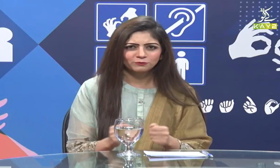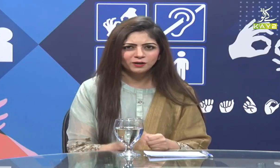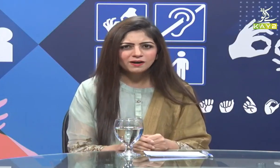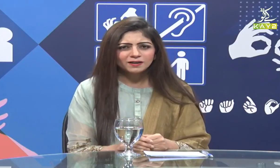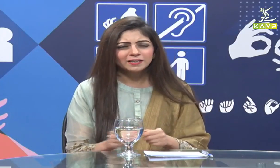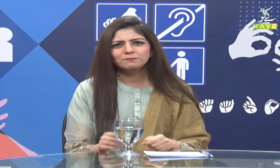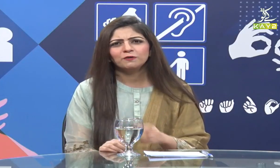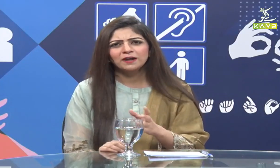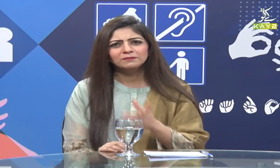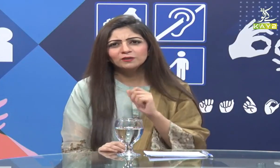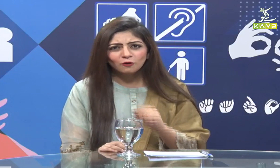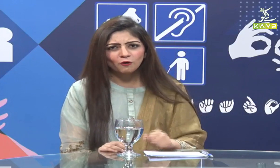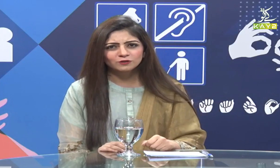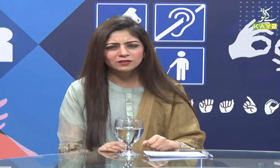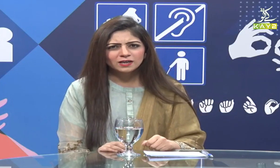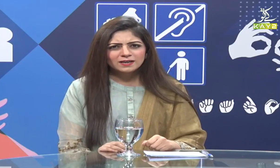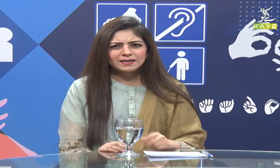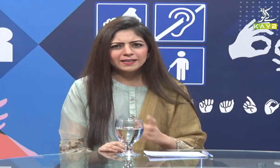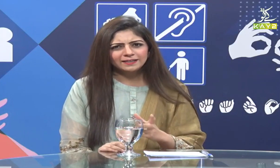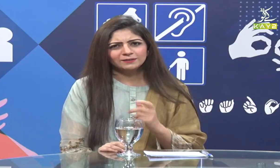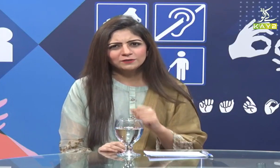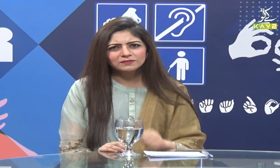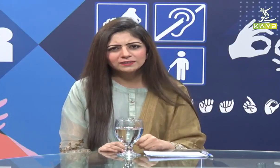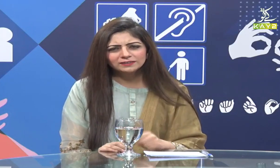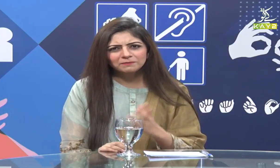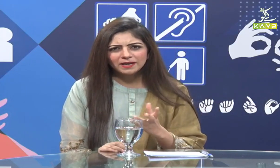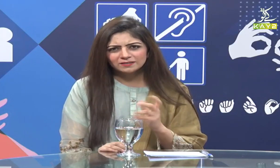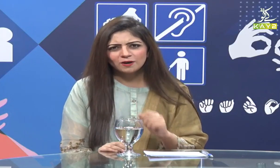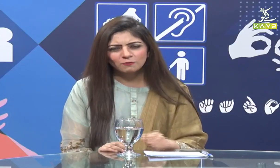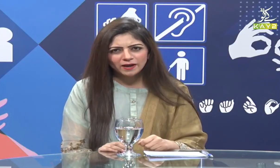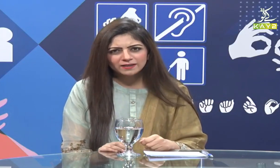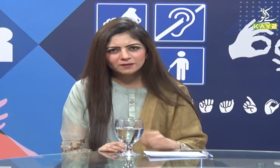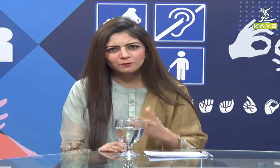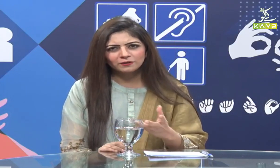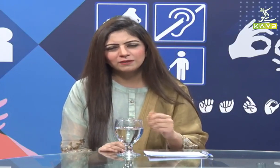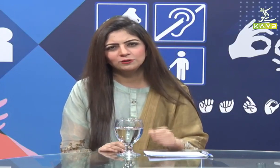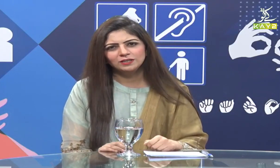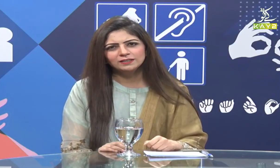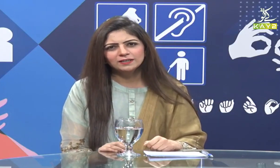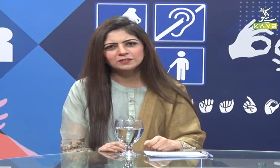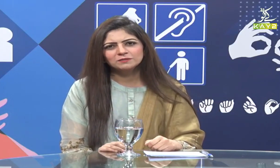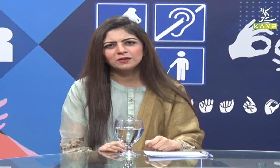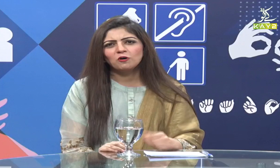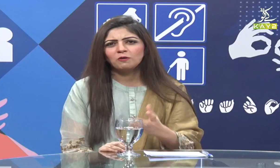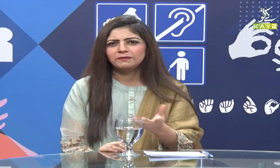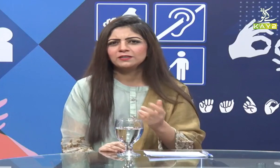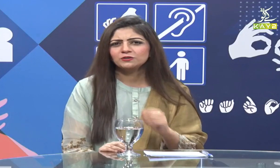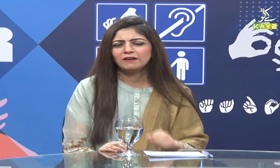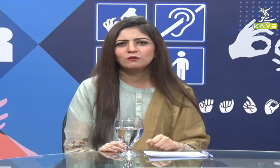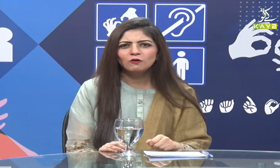मैमूना, इस प्रोग्राम की को होस्ट। लेकिन कभी ऐसा हुआ है, ऐसा प्रोग्राम यूनिक है जिसमें ओपनिंग जो है वो को